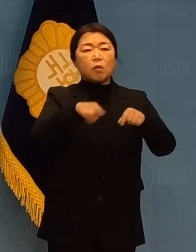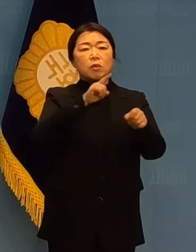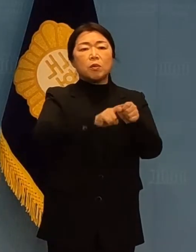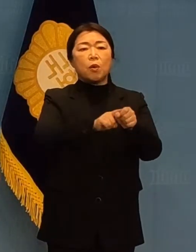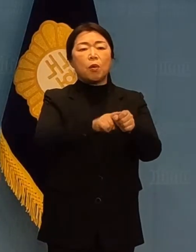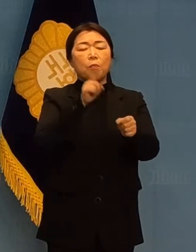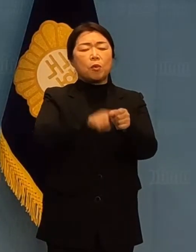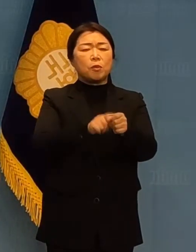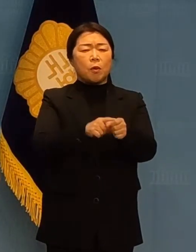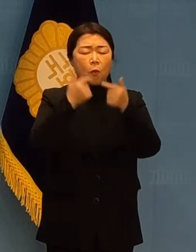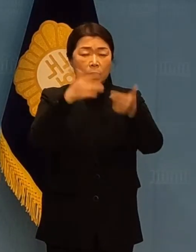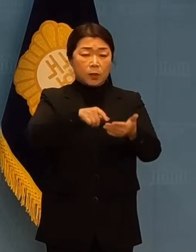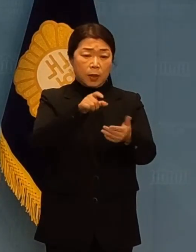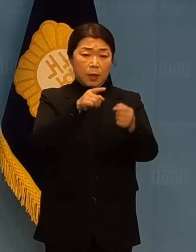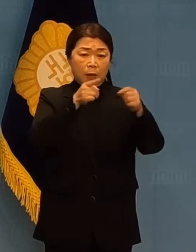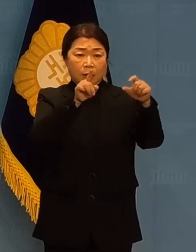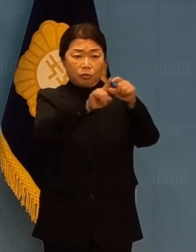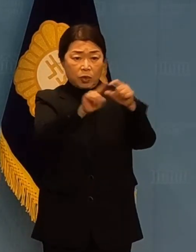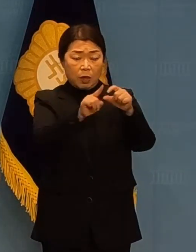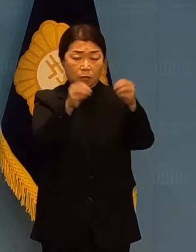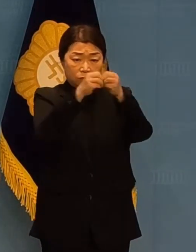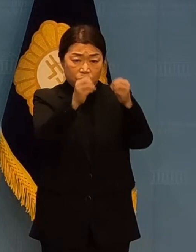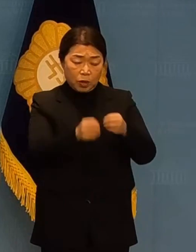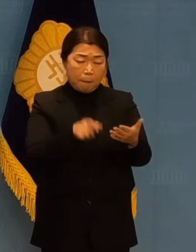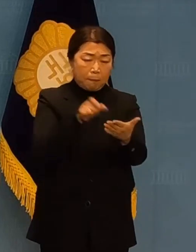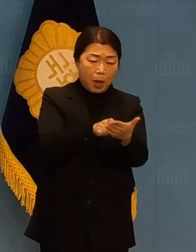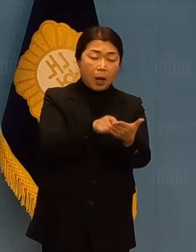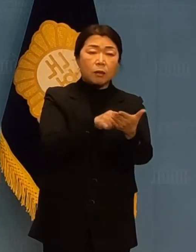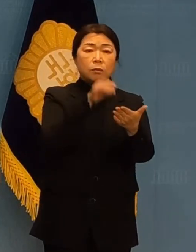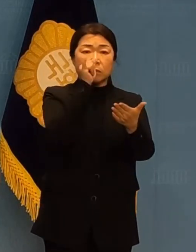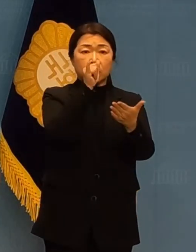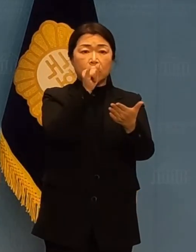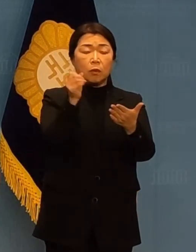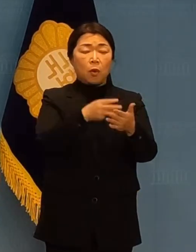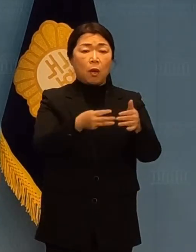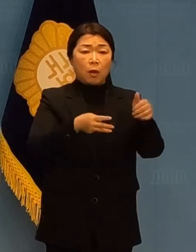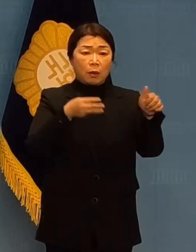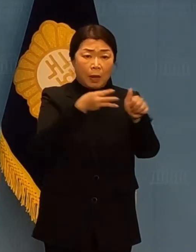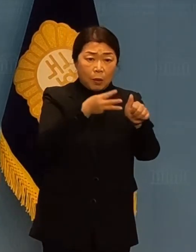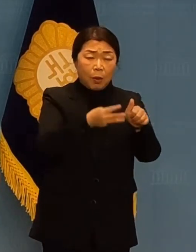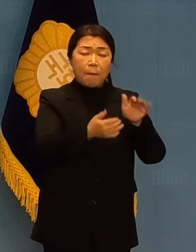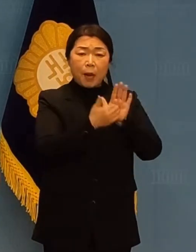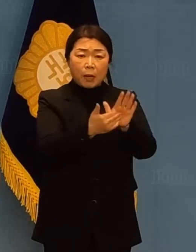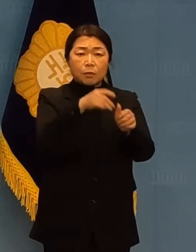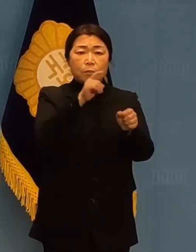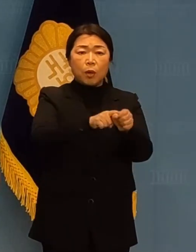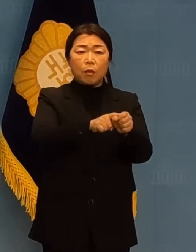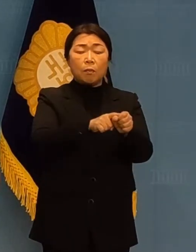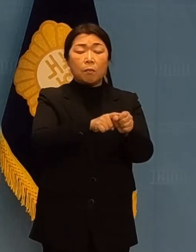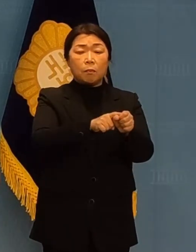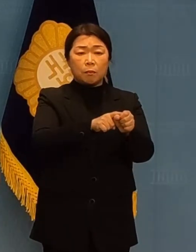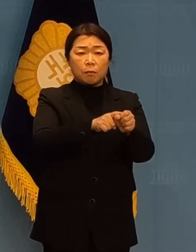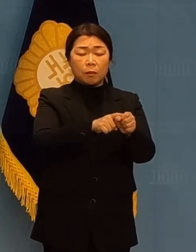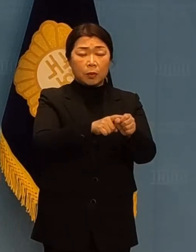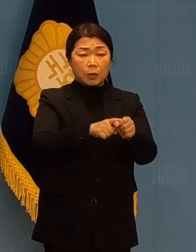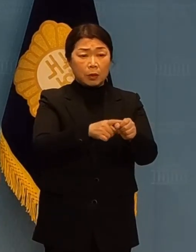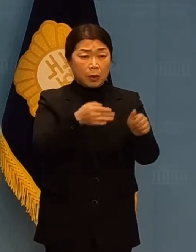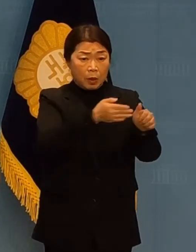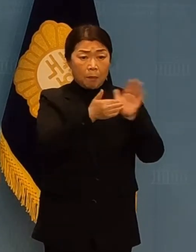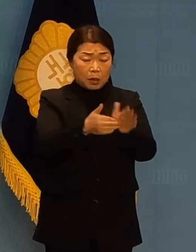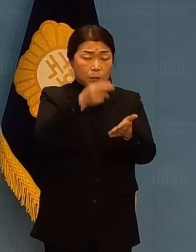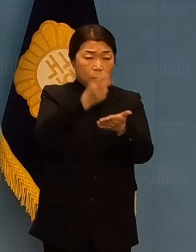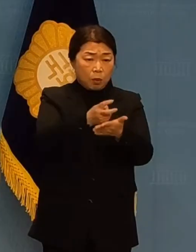분명히 적시하고 있고, 테러 방지법으로 기소하지 않았기에 테러 방지법을